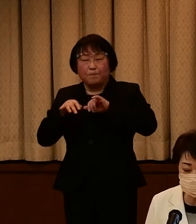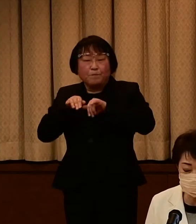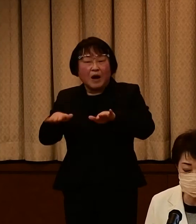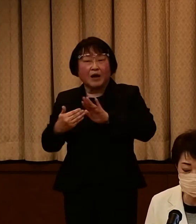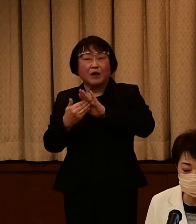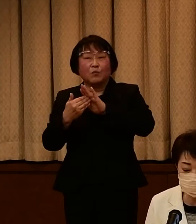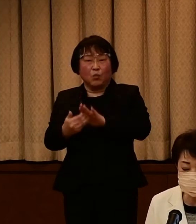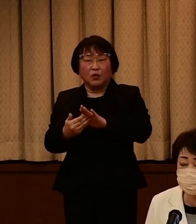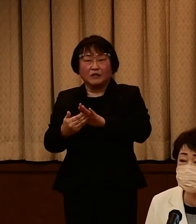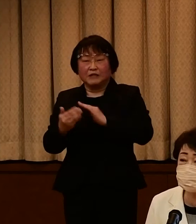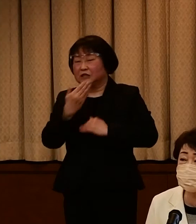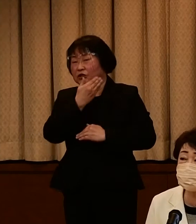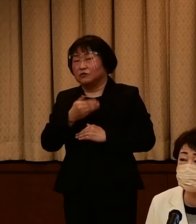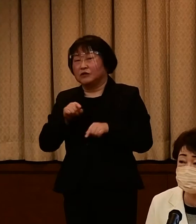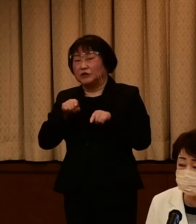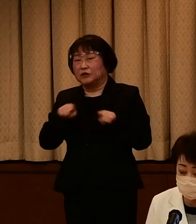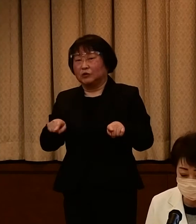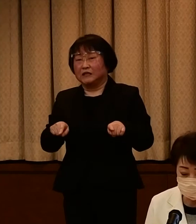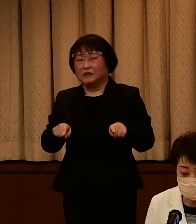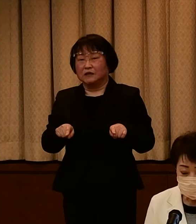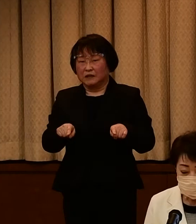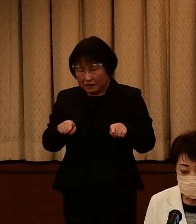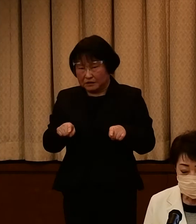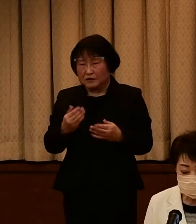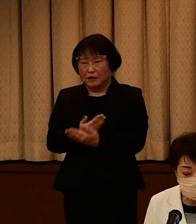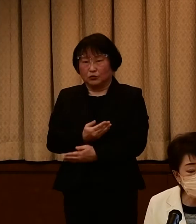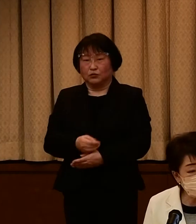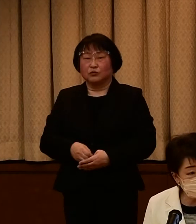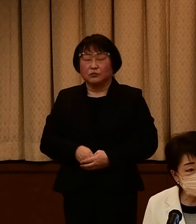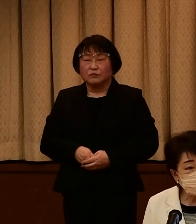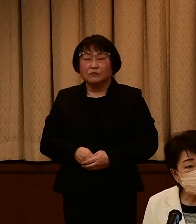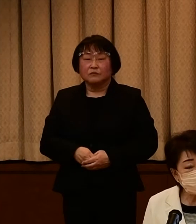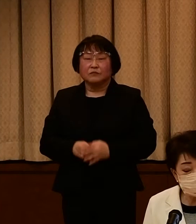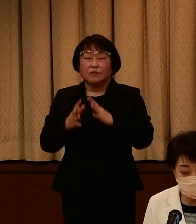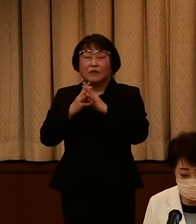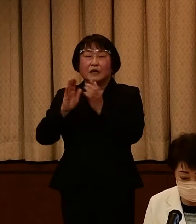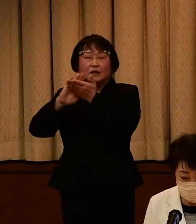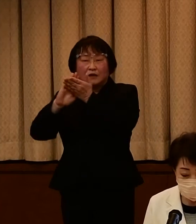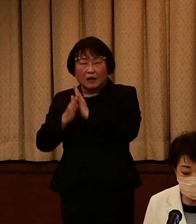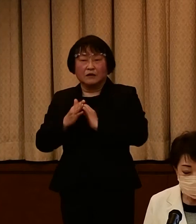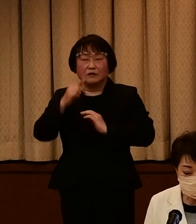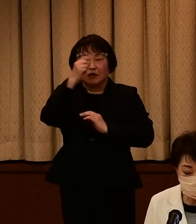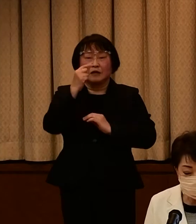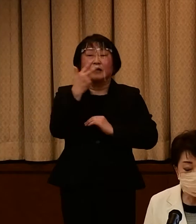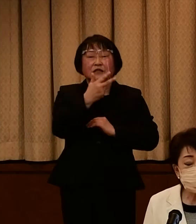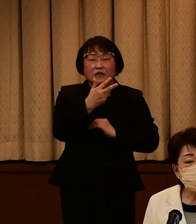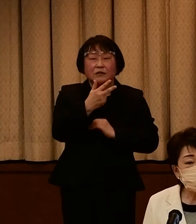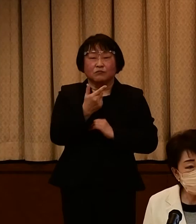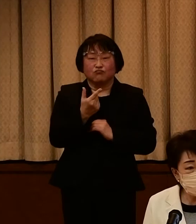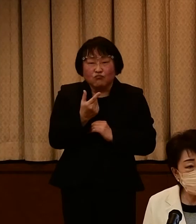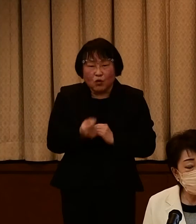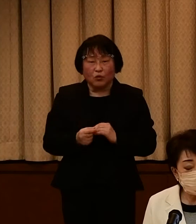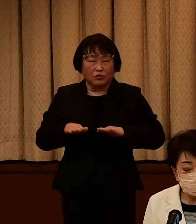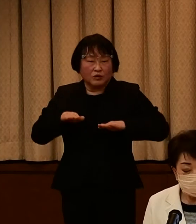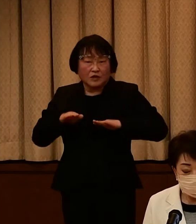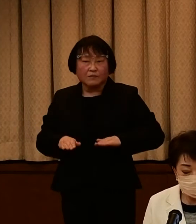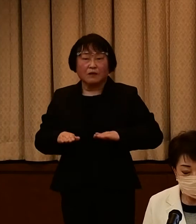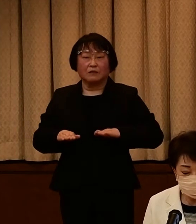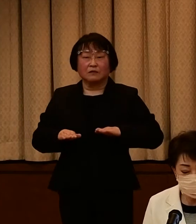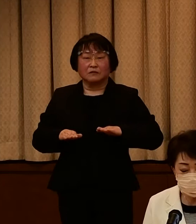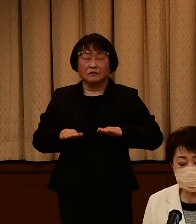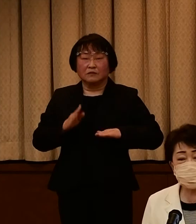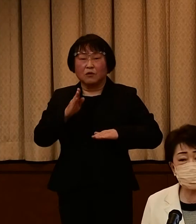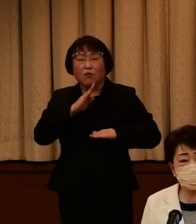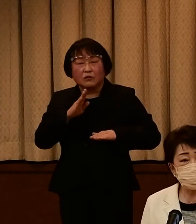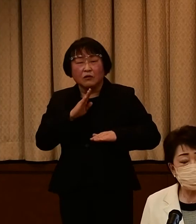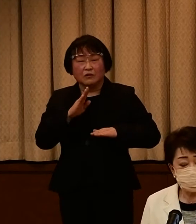等重点措置の対象になろうとしております。宮城県仙台市もまさに今